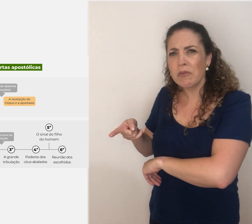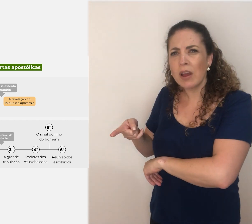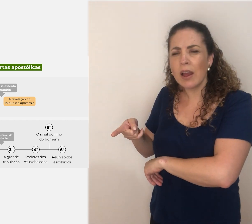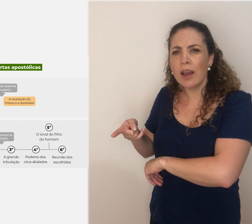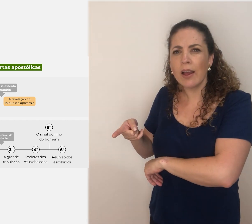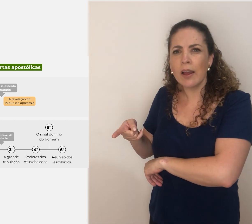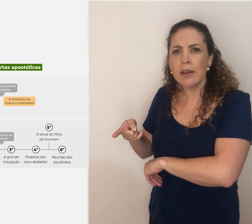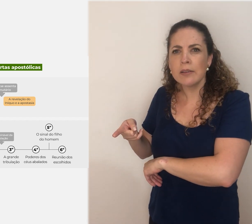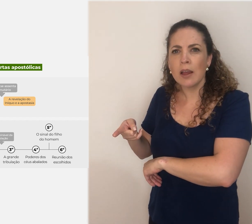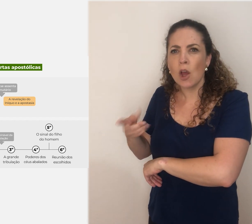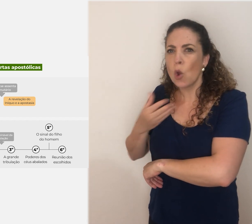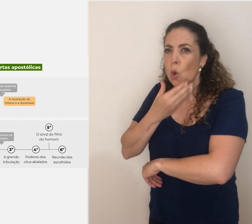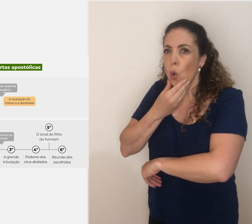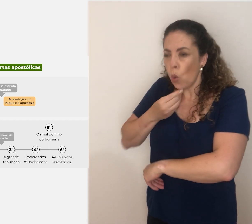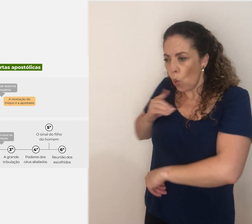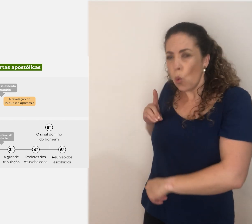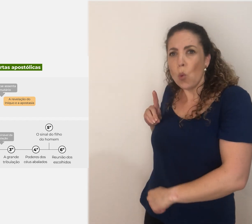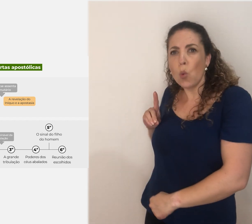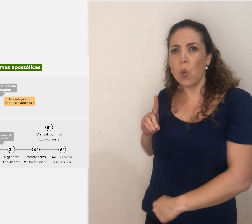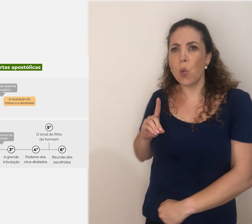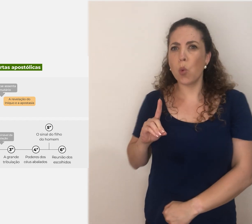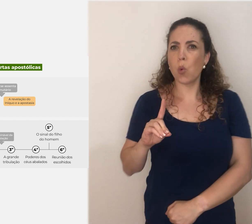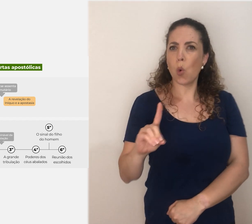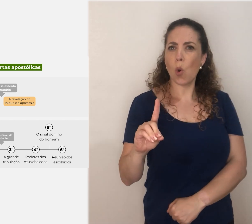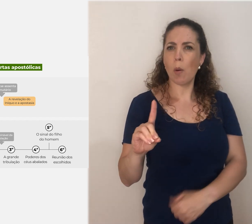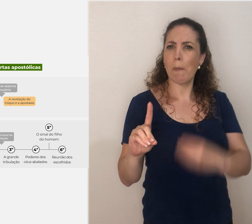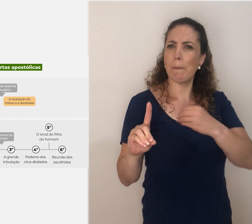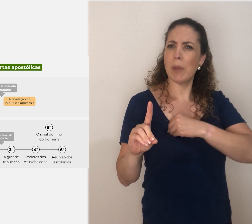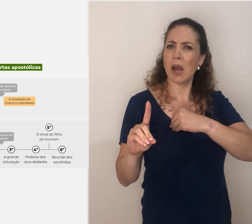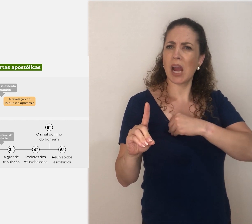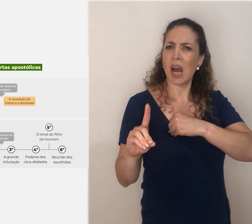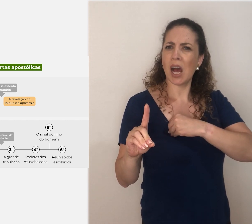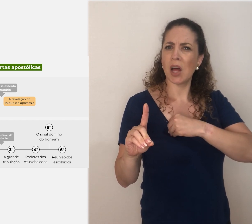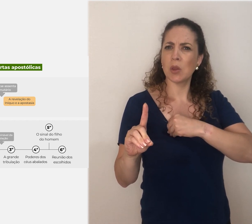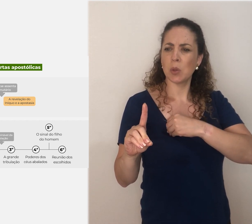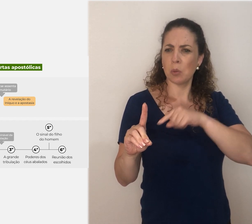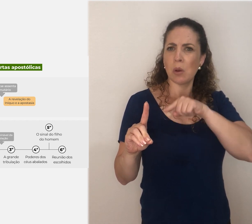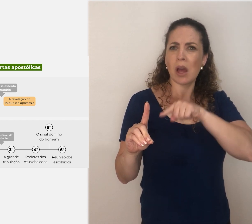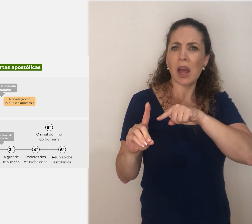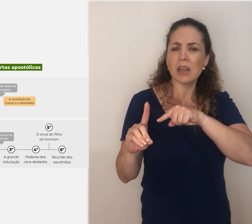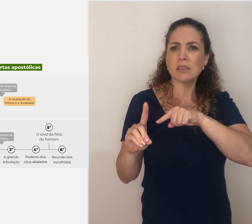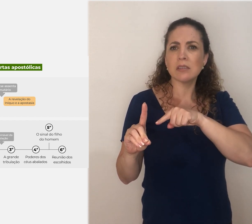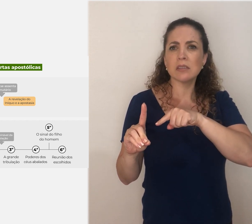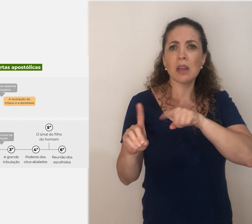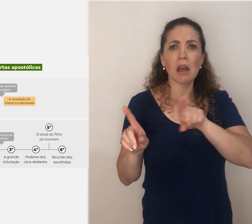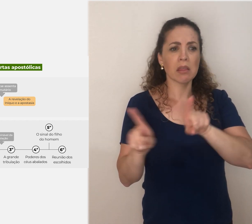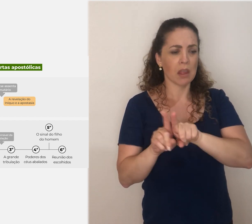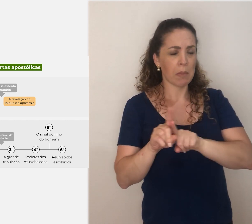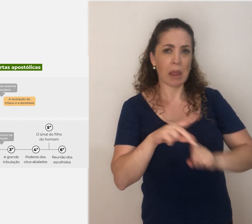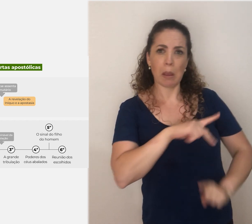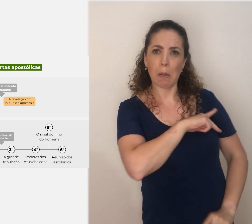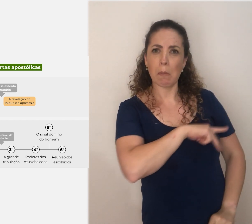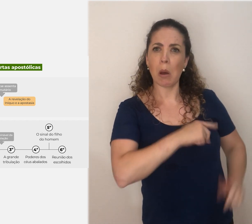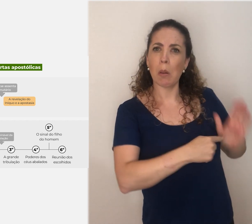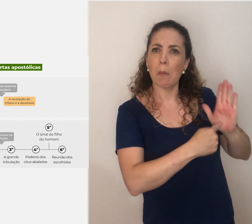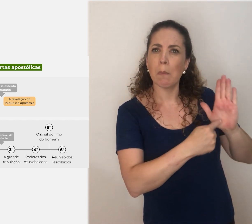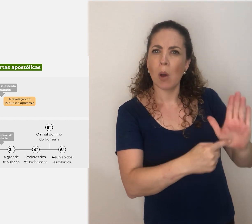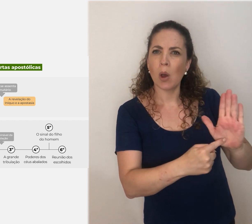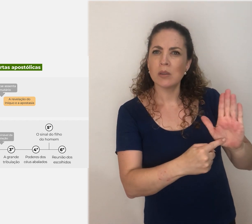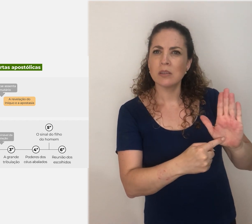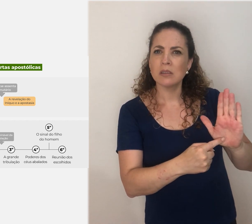da revelação do homem da iniquidade, e que Paulo também menciona que ele